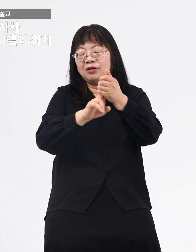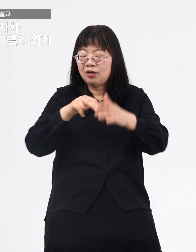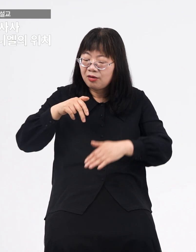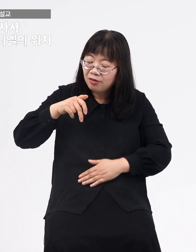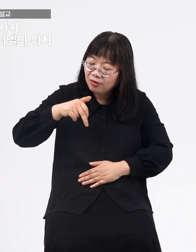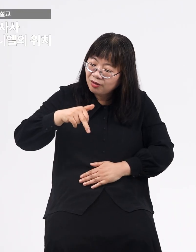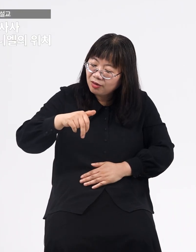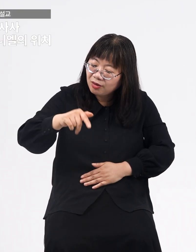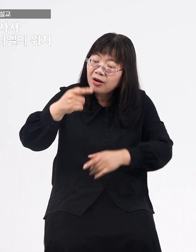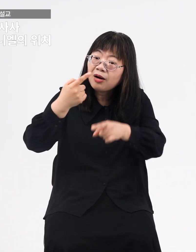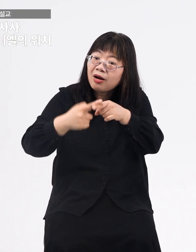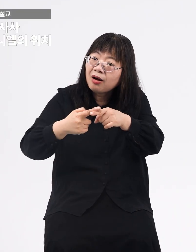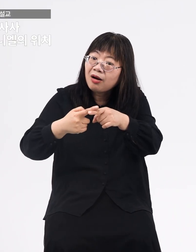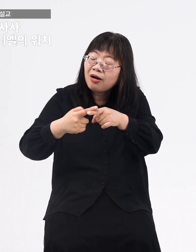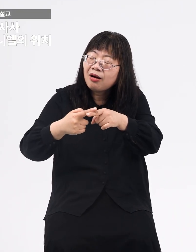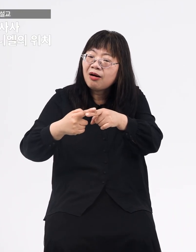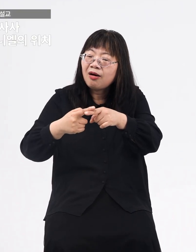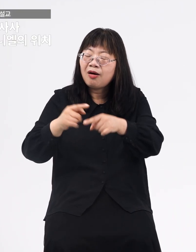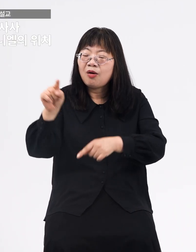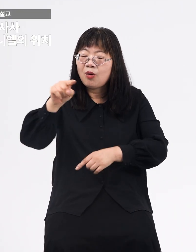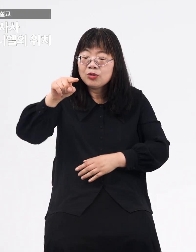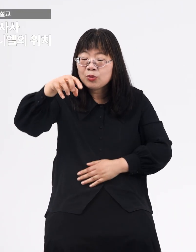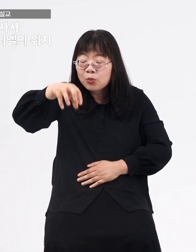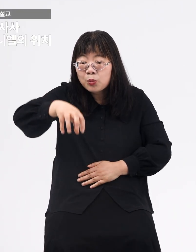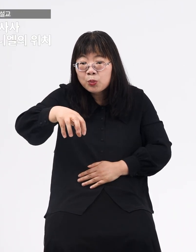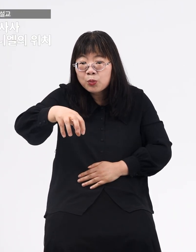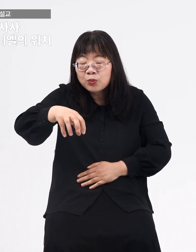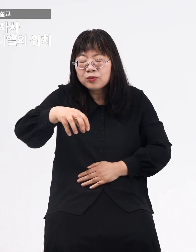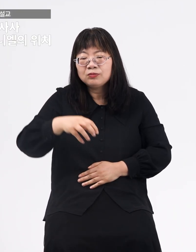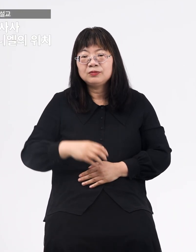걸어가다가 어느 한 지점에서